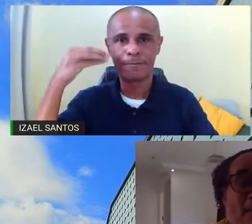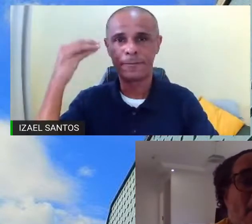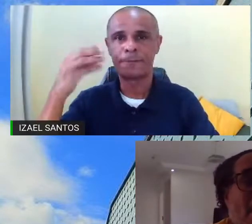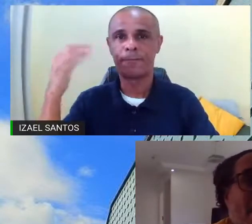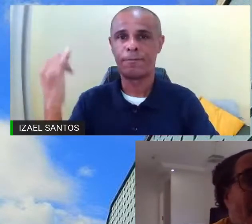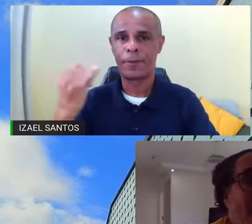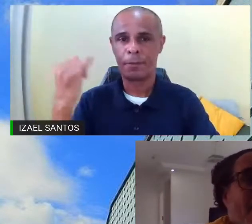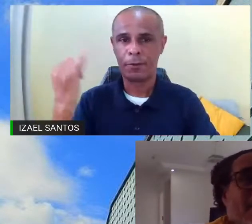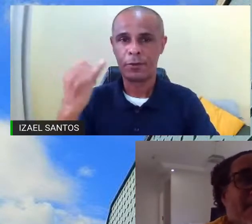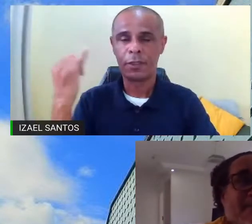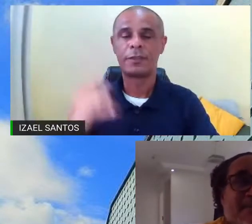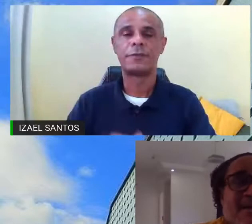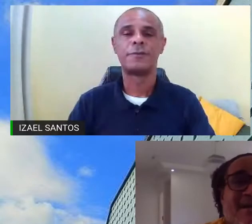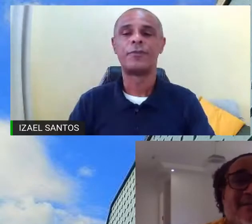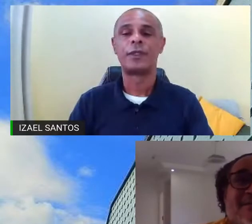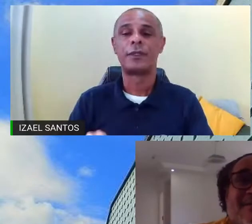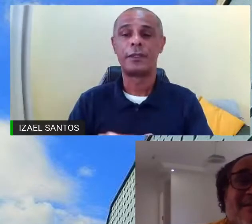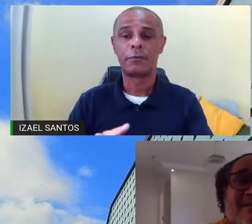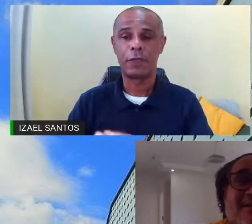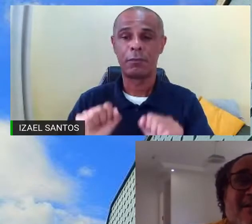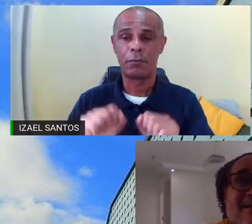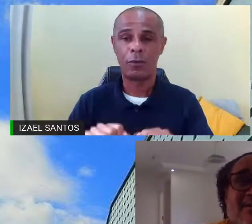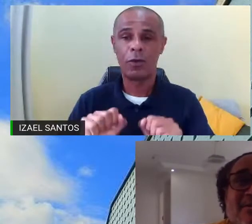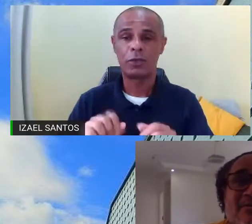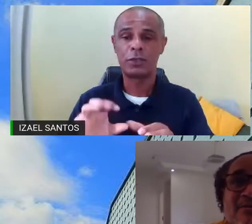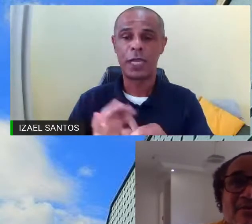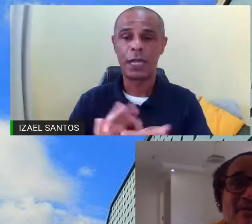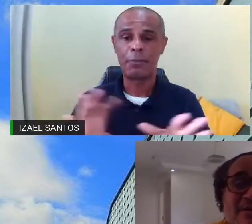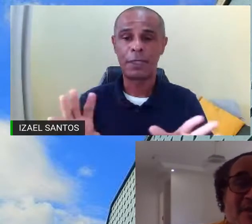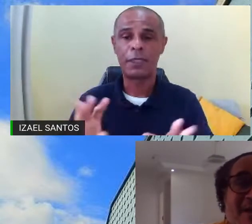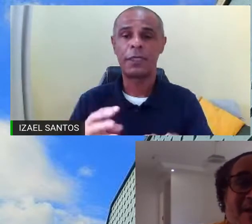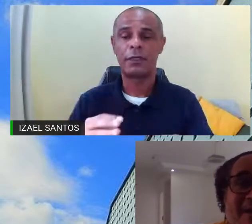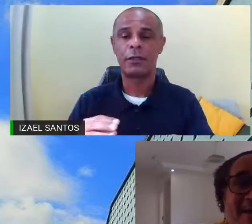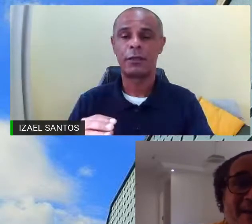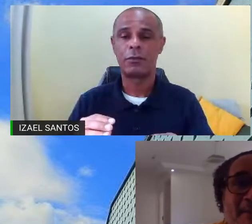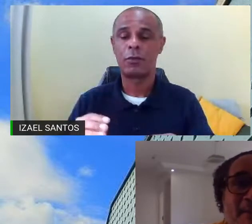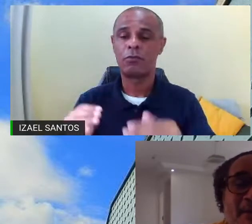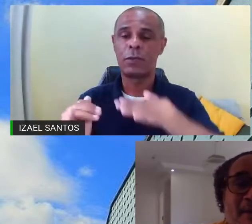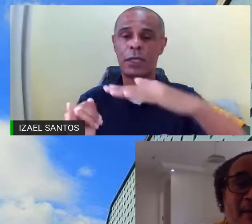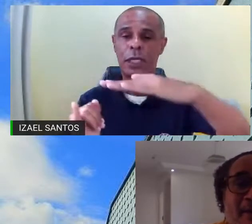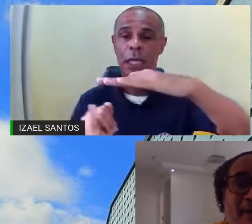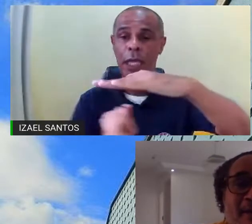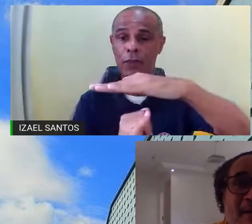dizer, abre possibilidades de que as instituições